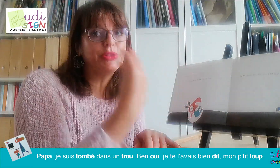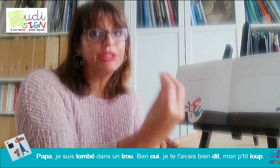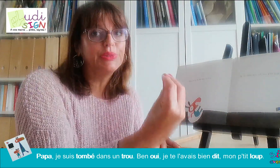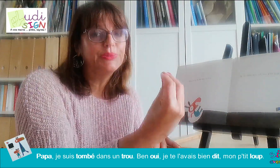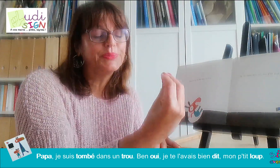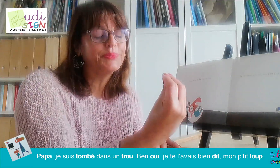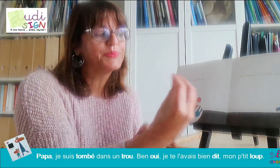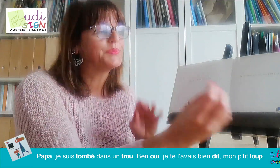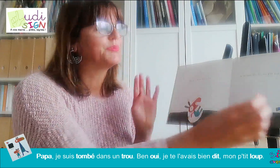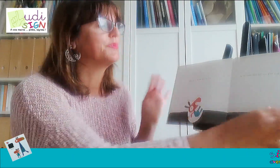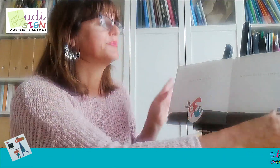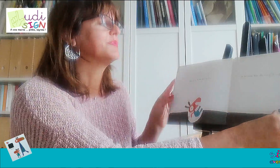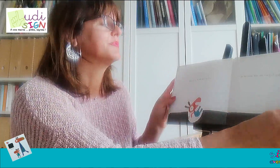loup.